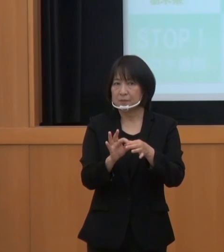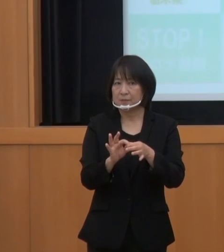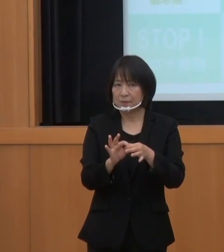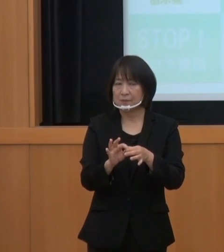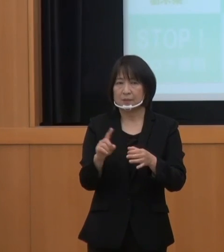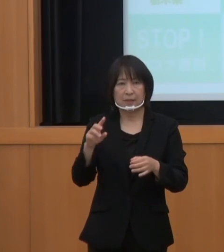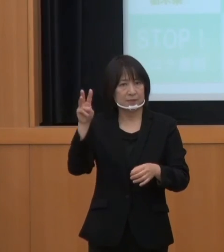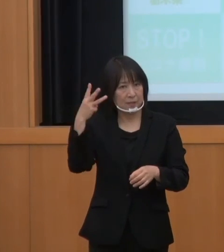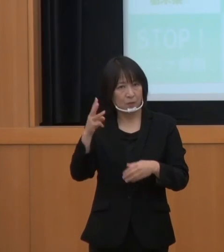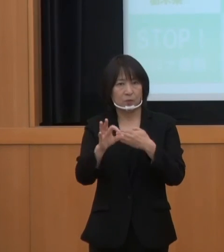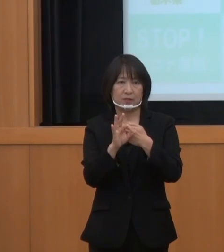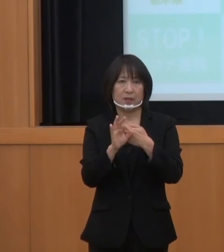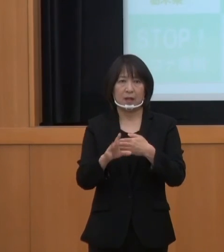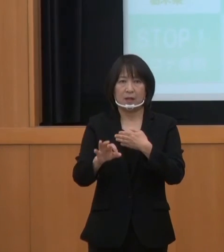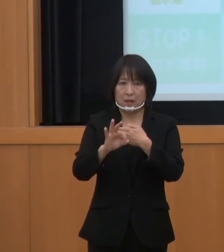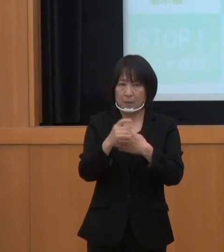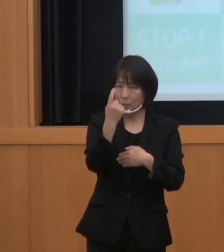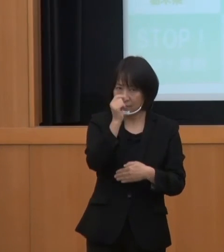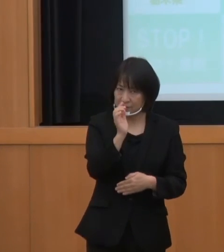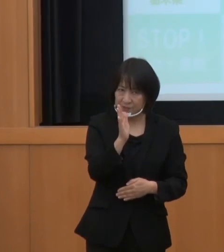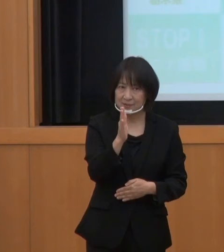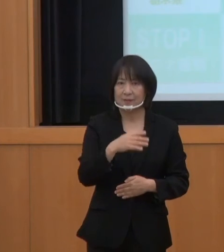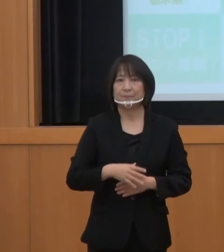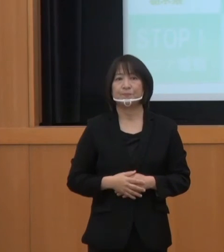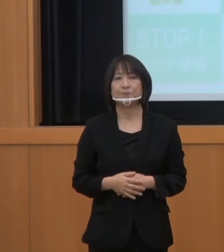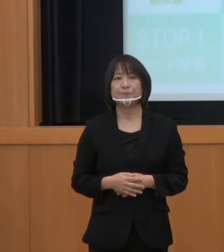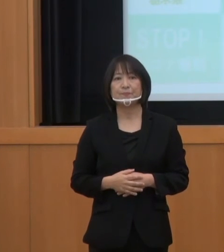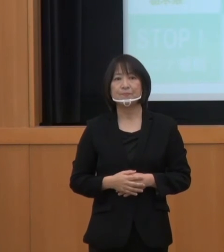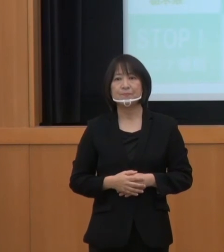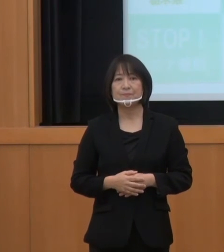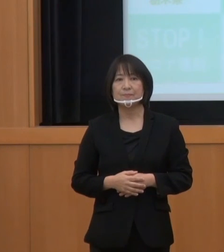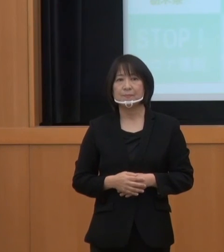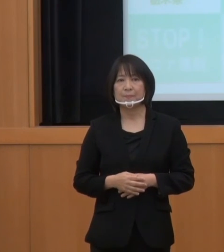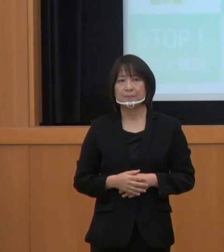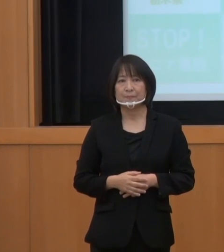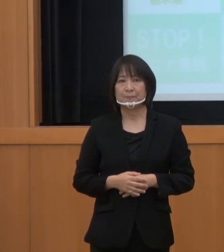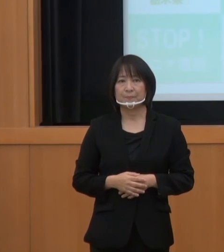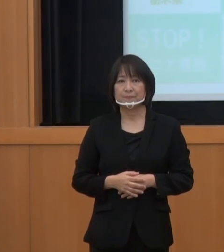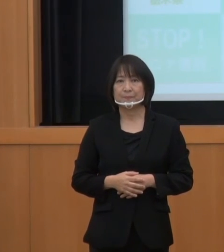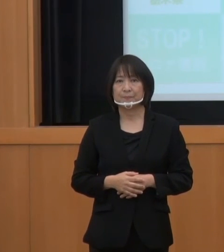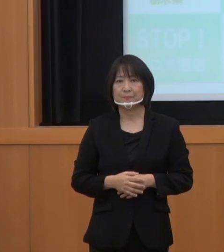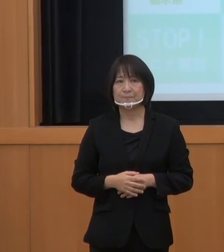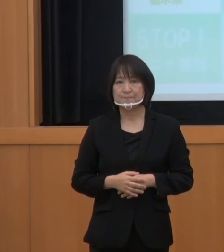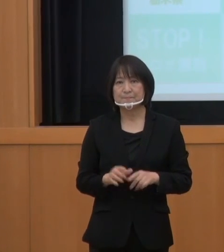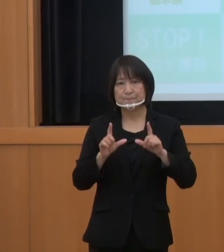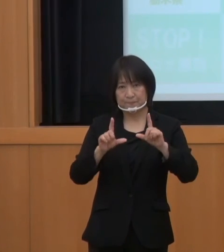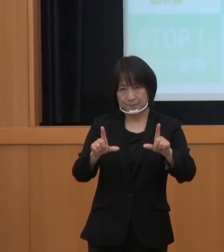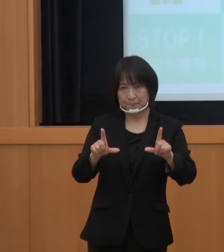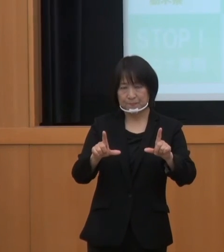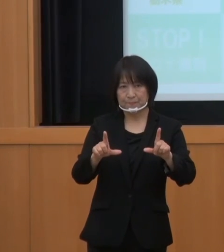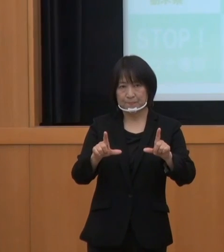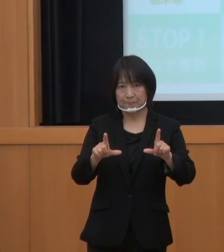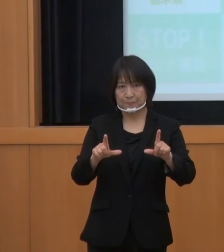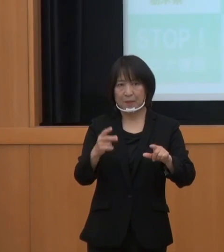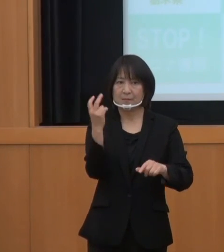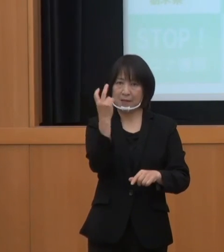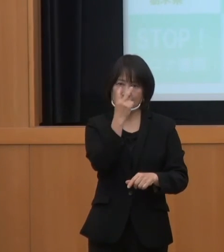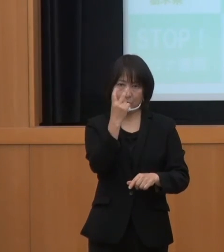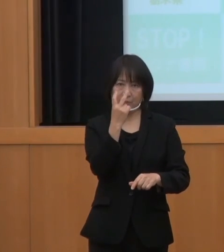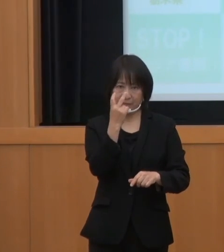ば教えてください。 わかりますか。 と確認して、後